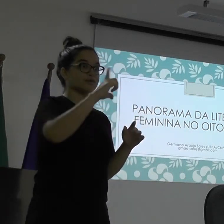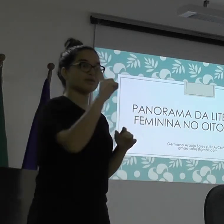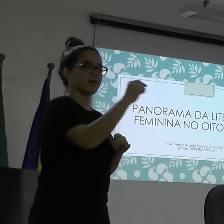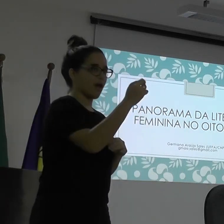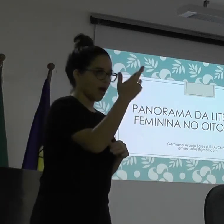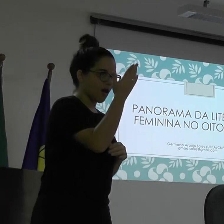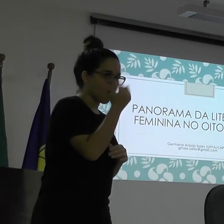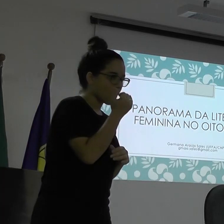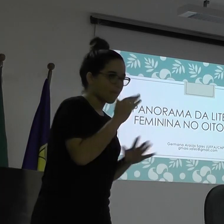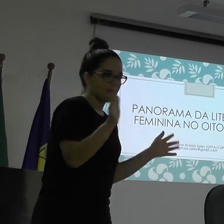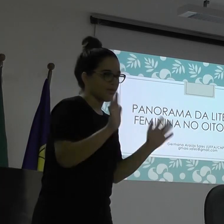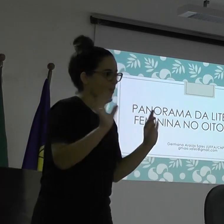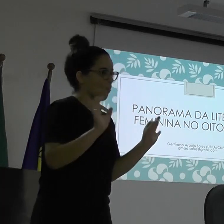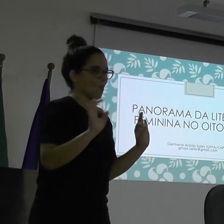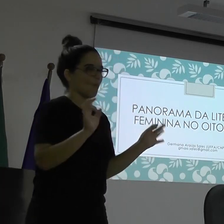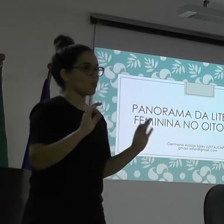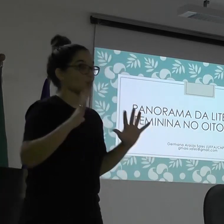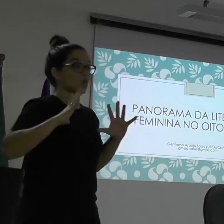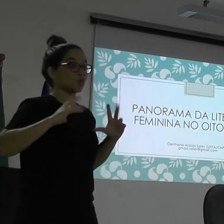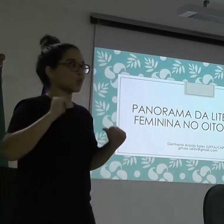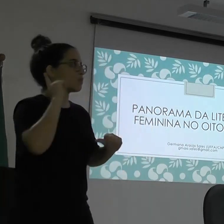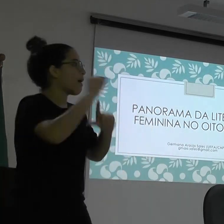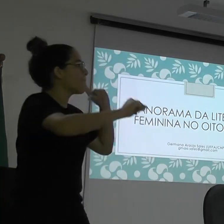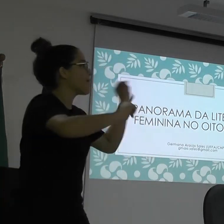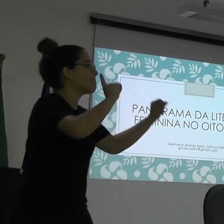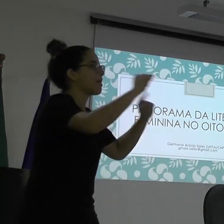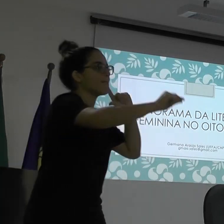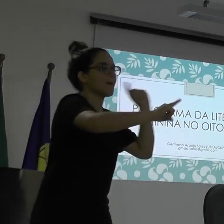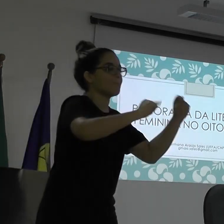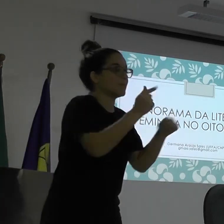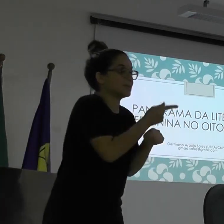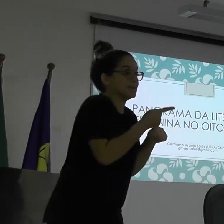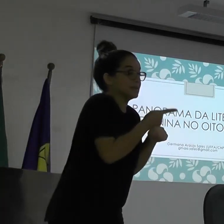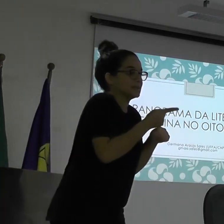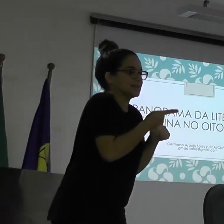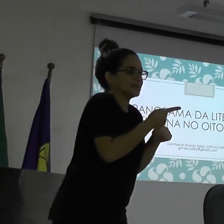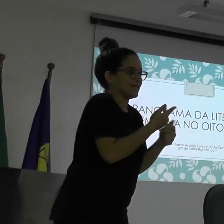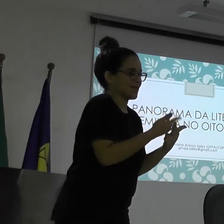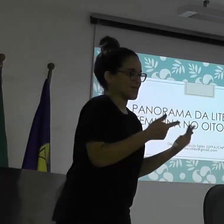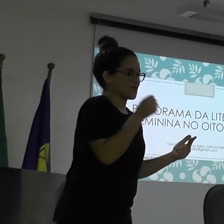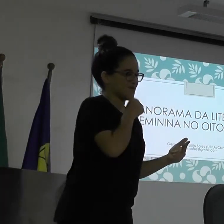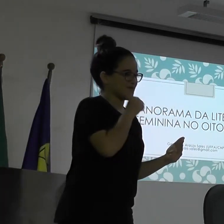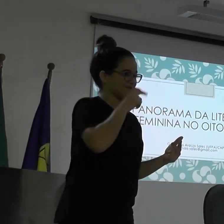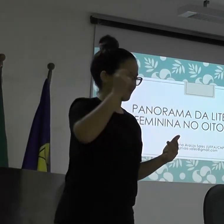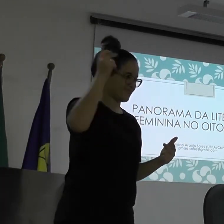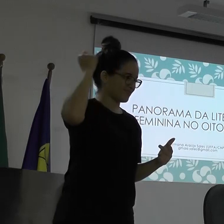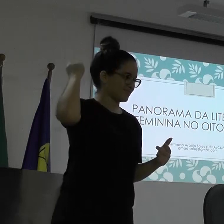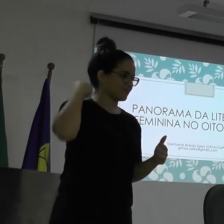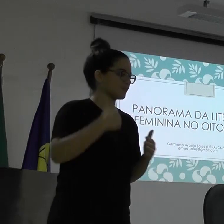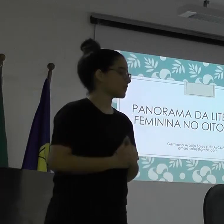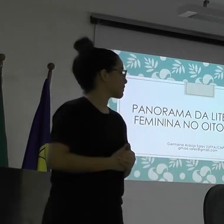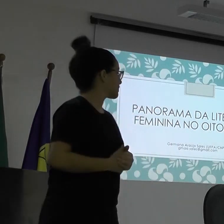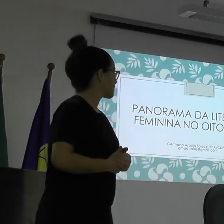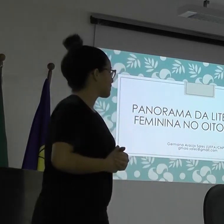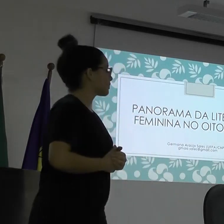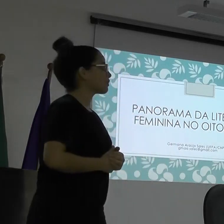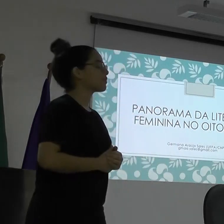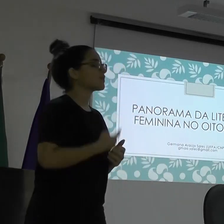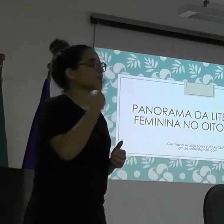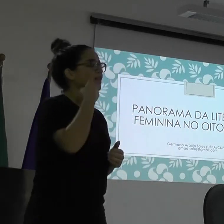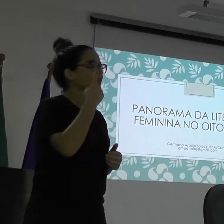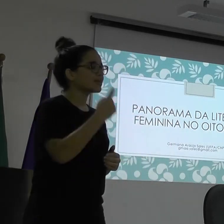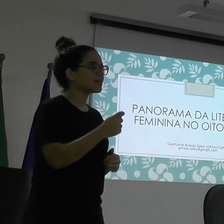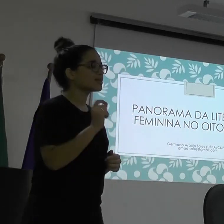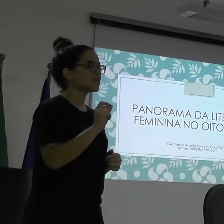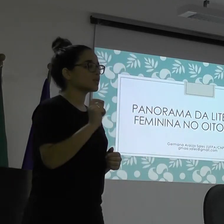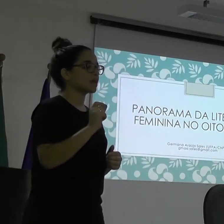vamos furungar esses arquivos aqui, ver o que vai encontrar. E outra questão interessante, depois eu vou abrir para vocês, é o